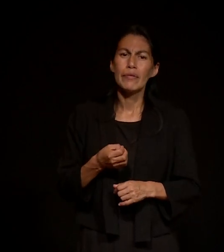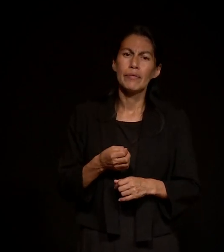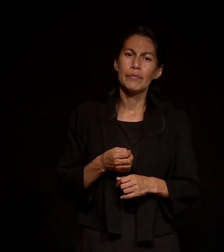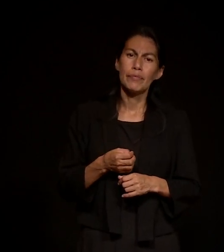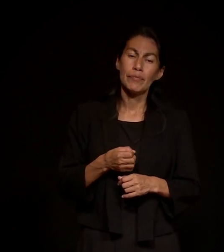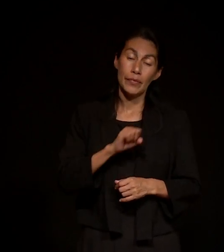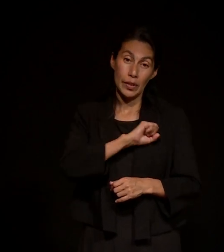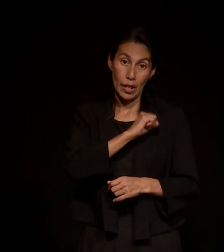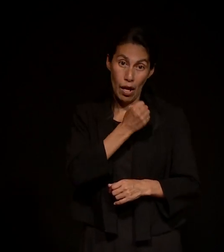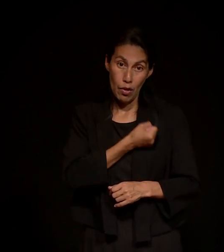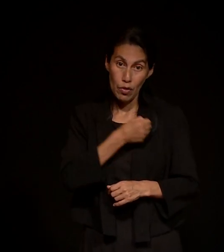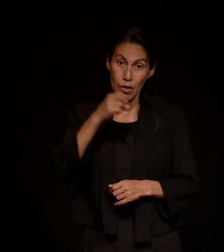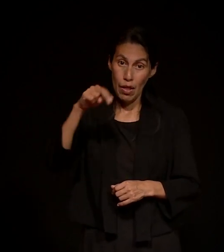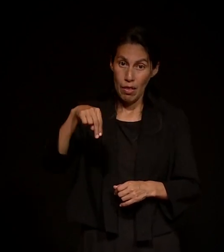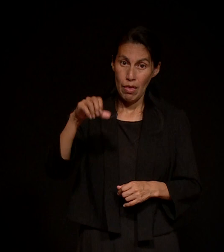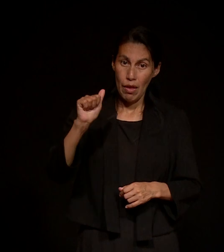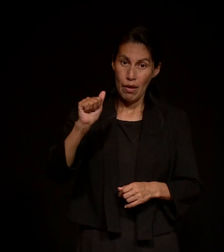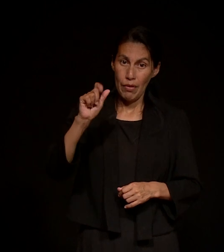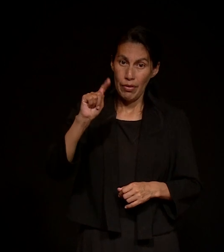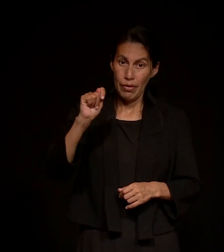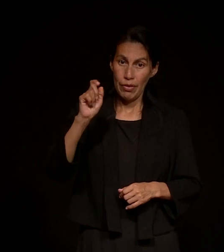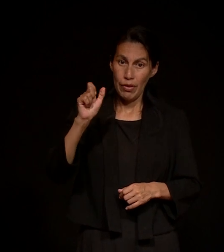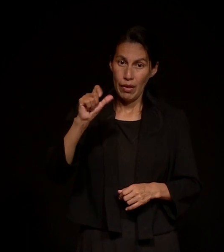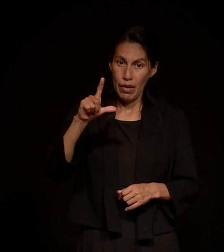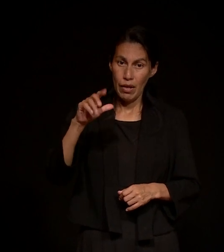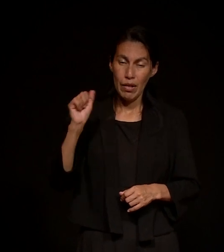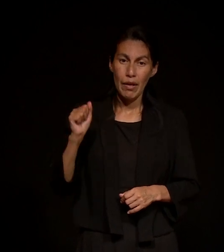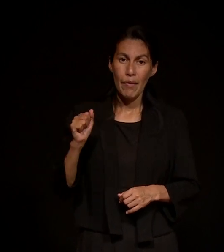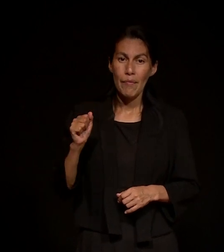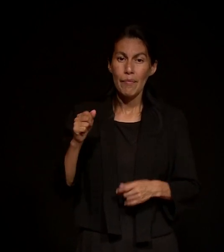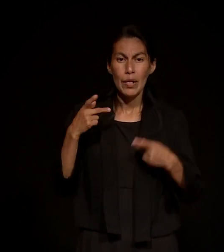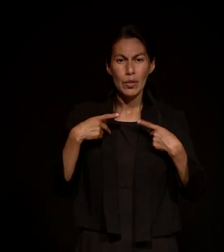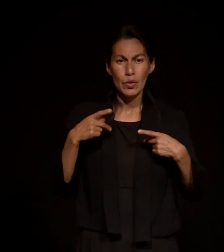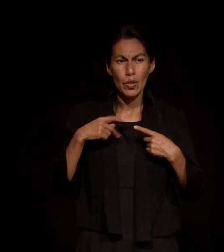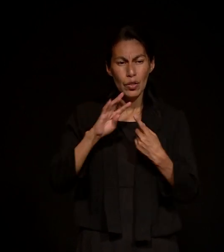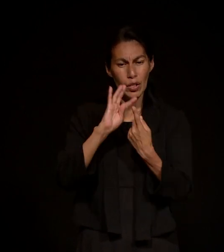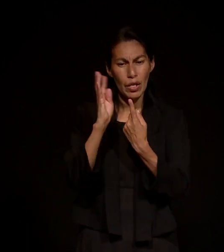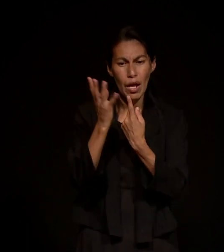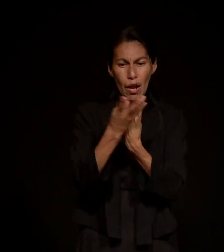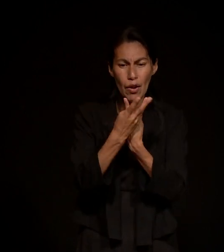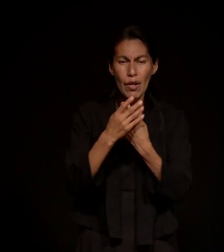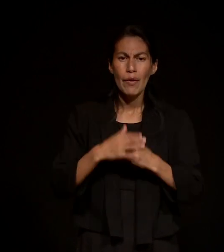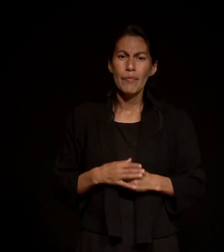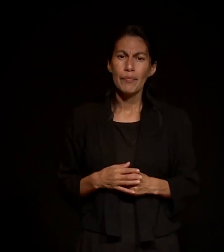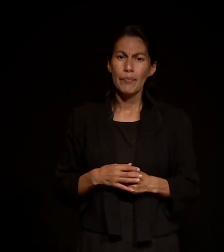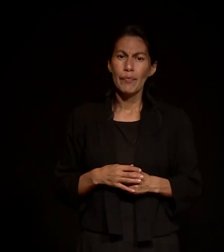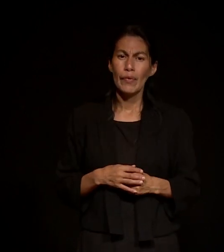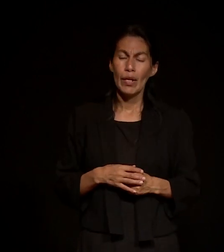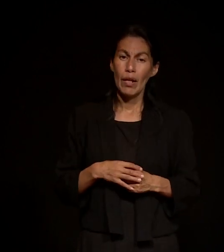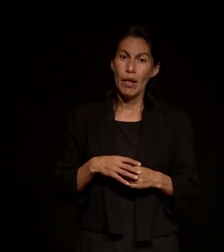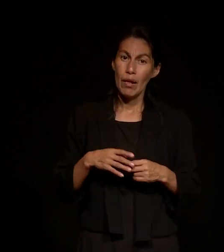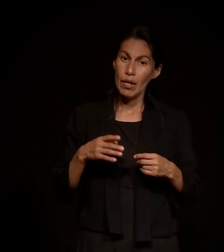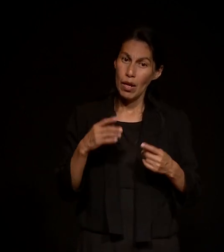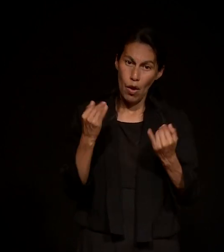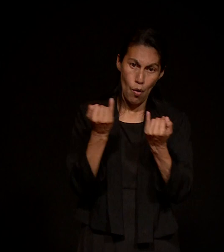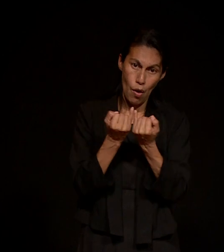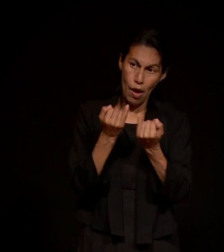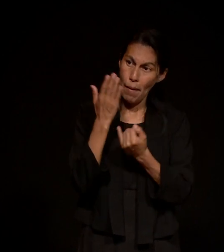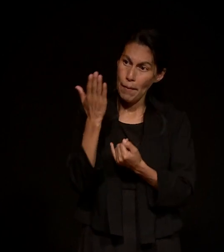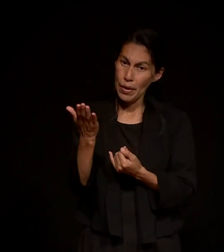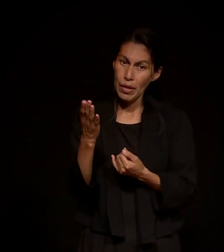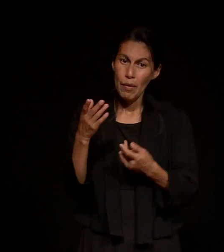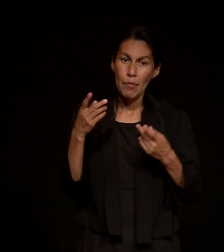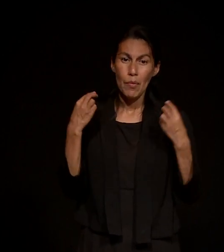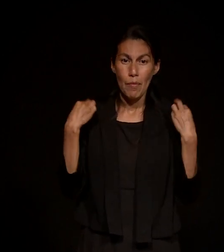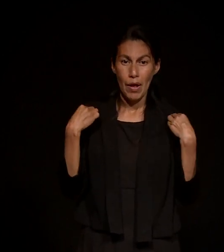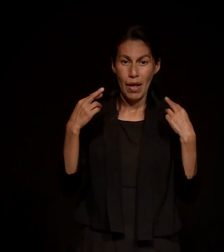salud de Natalia López, por la de su familia y de las personas que la rodean. También pido oración, Natalia, por los maestros